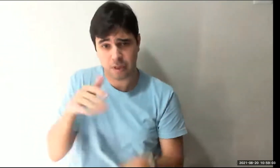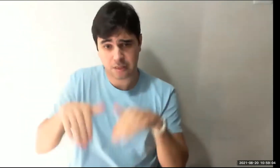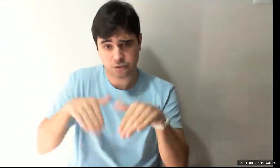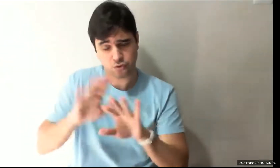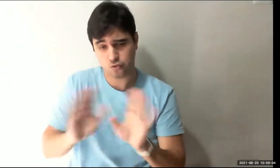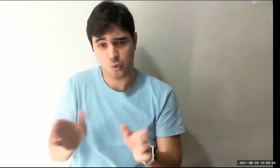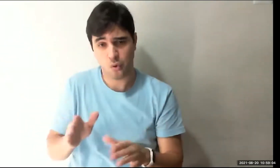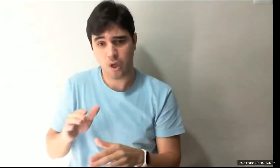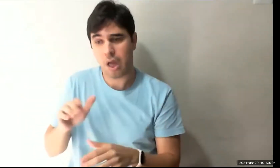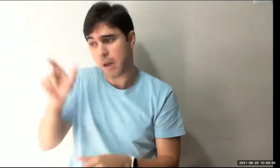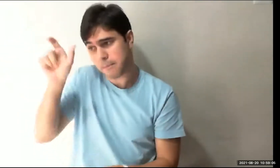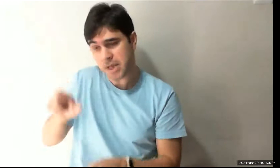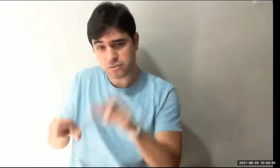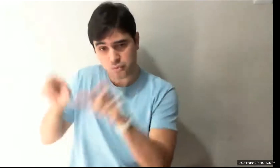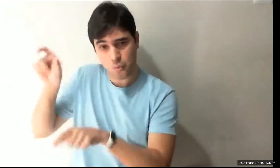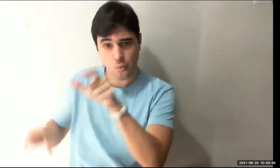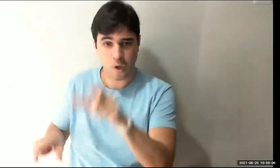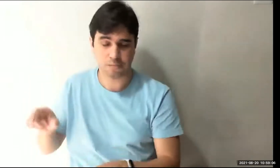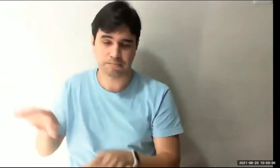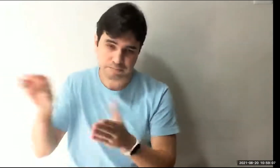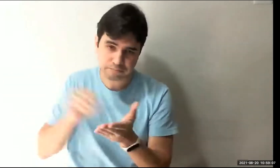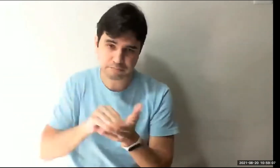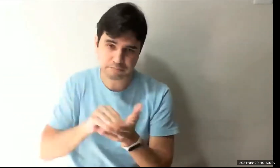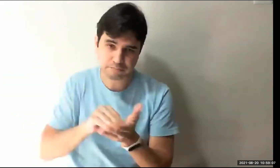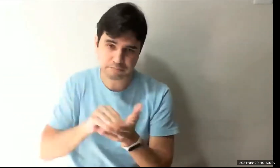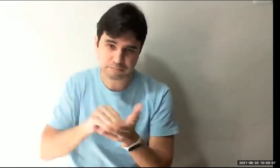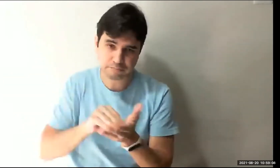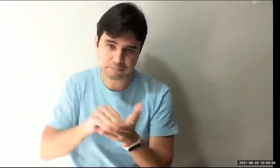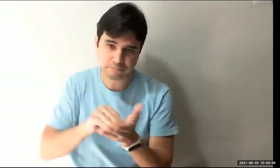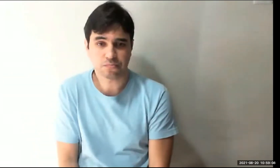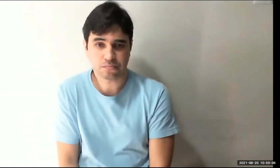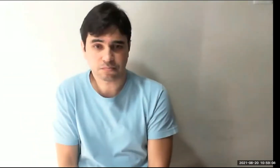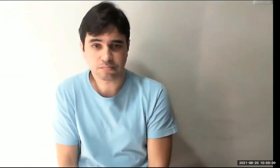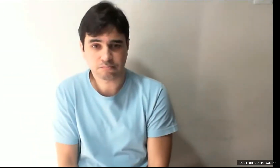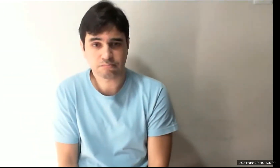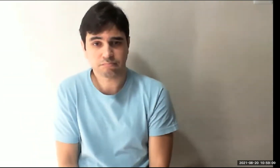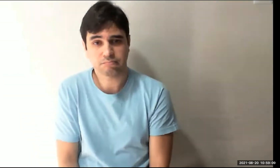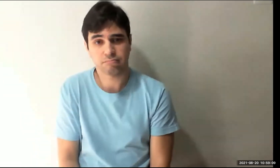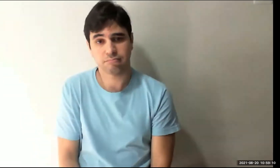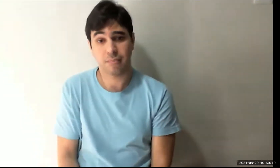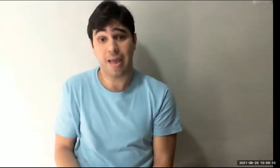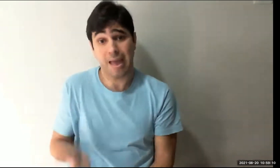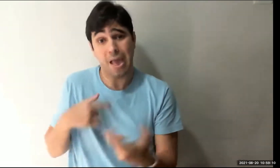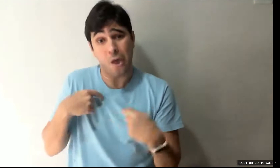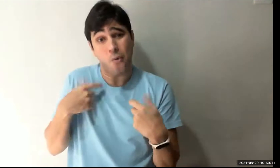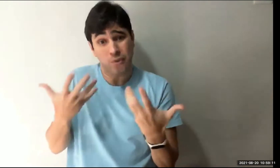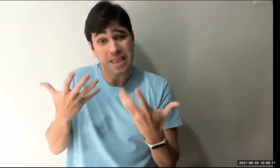pudessem assistir, como eu falei anteriormente, eles pudessem acompanhar da melhor forma, tá? Então, a minha